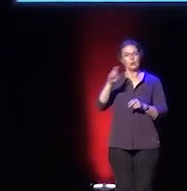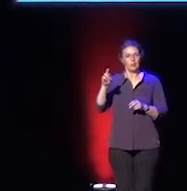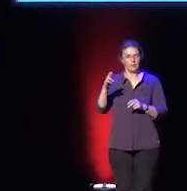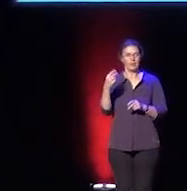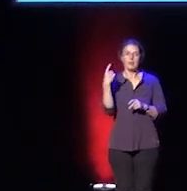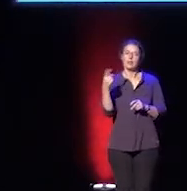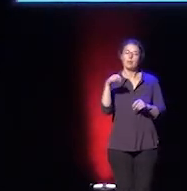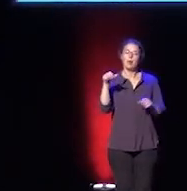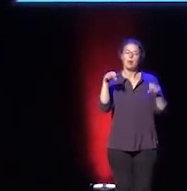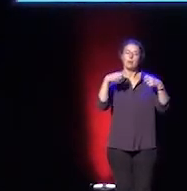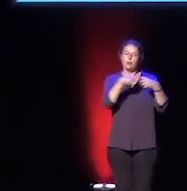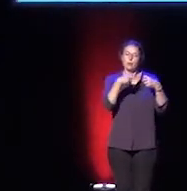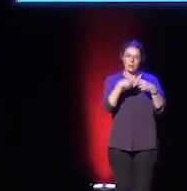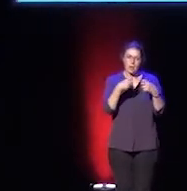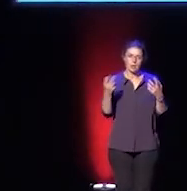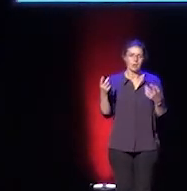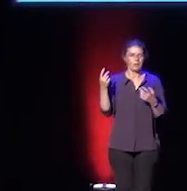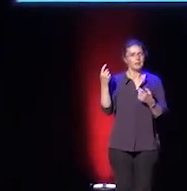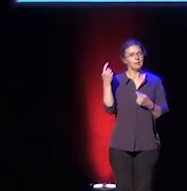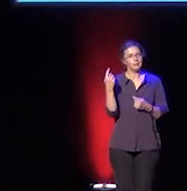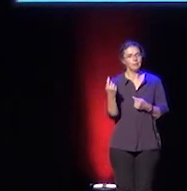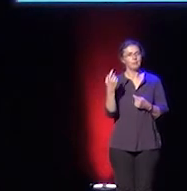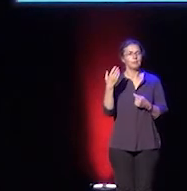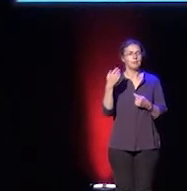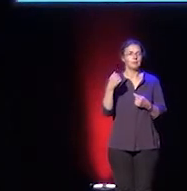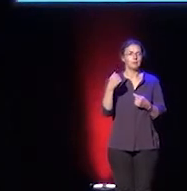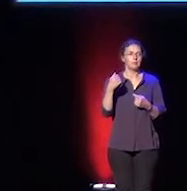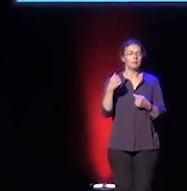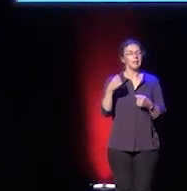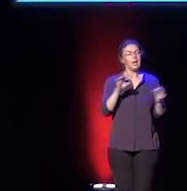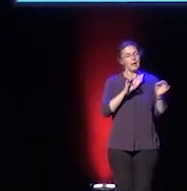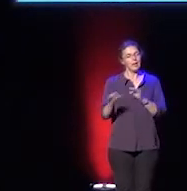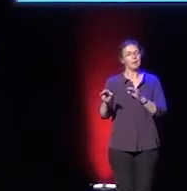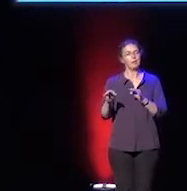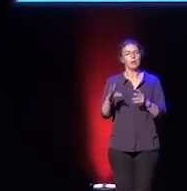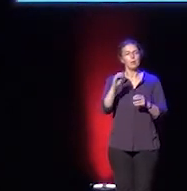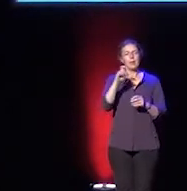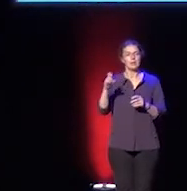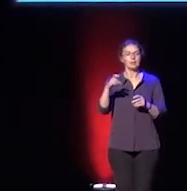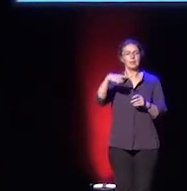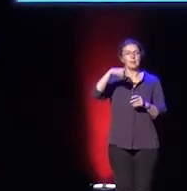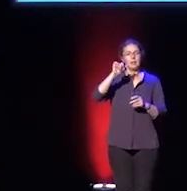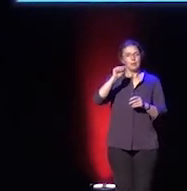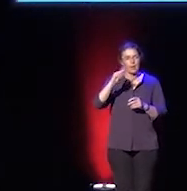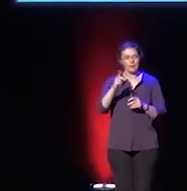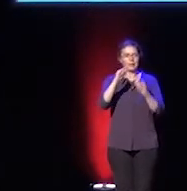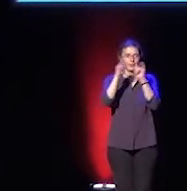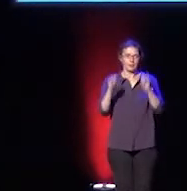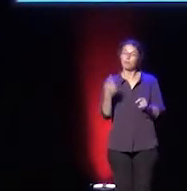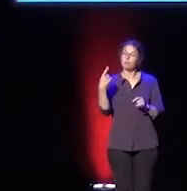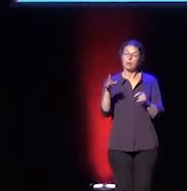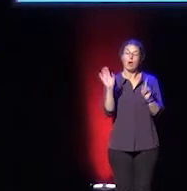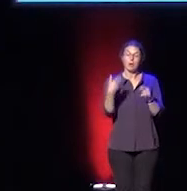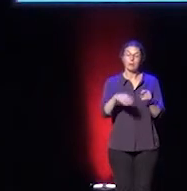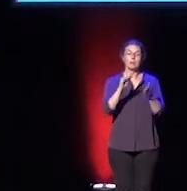war Physiker. Er war Leiter des Max-Planck-Institutes. Er war auch